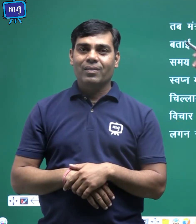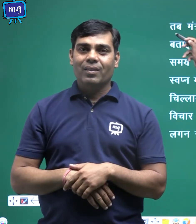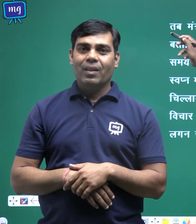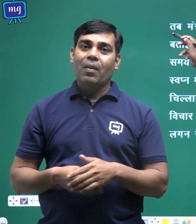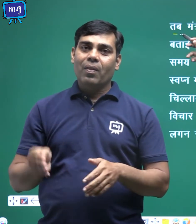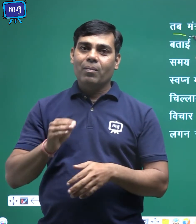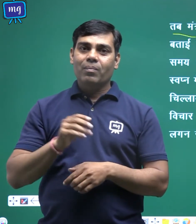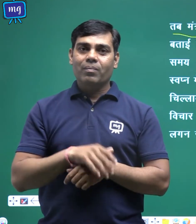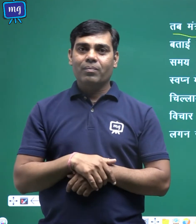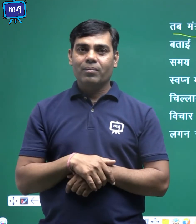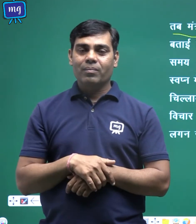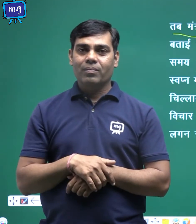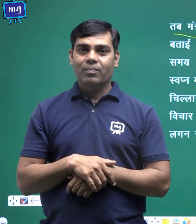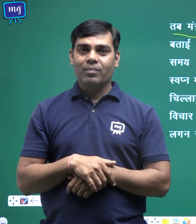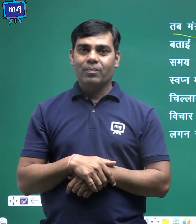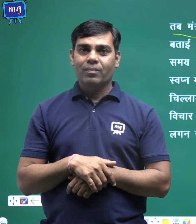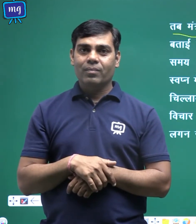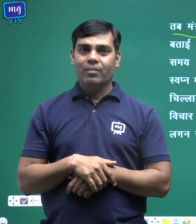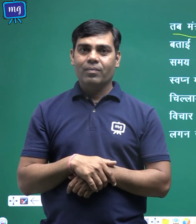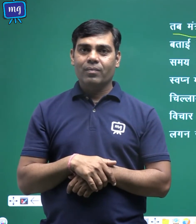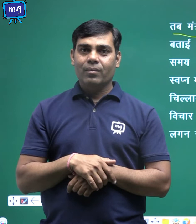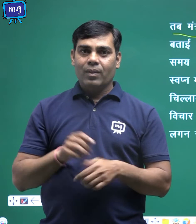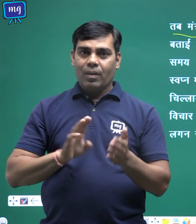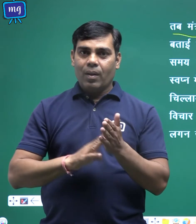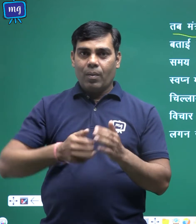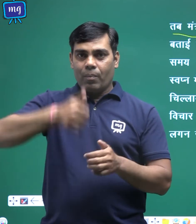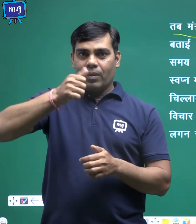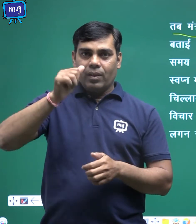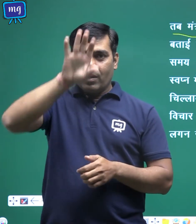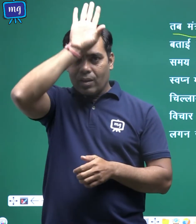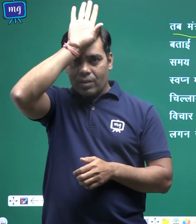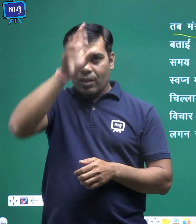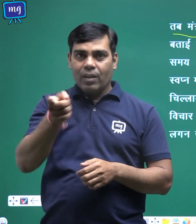तब मंत्री राजा ने